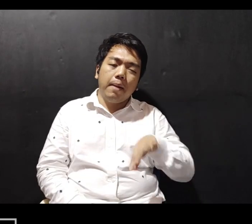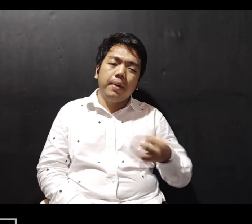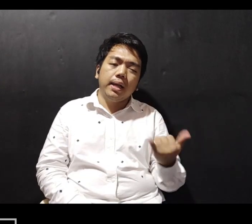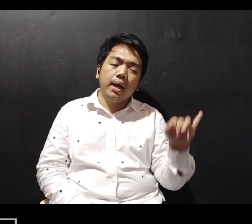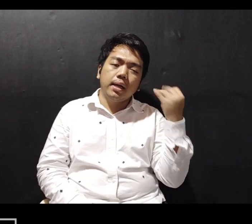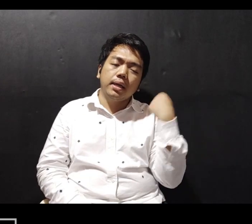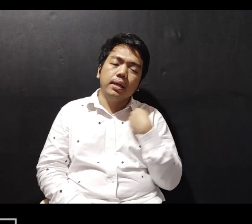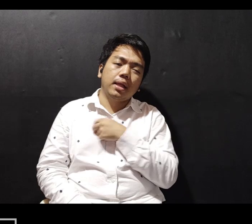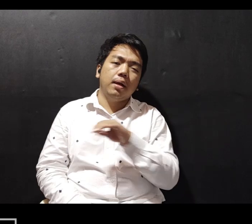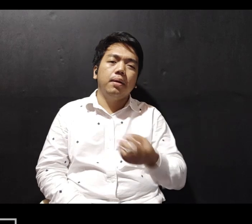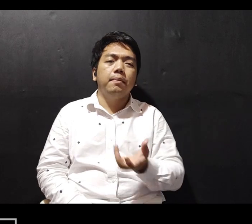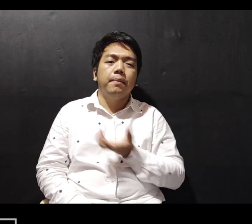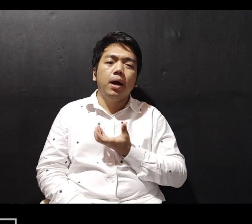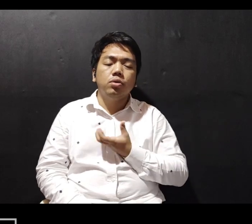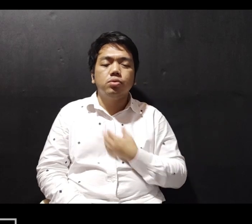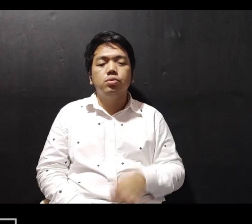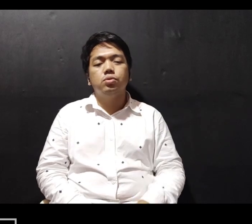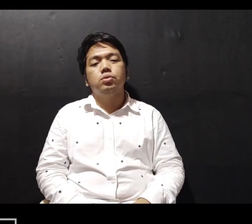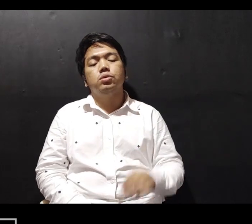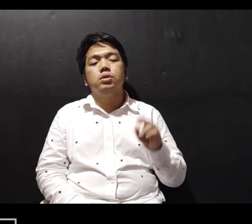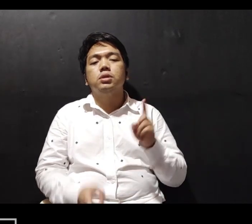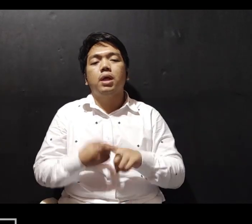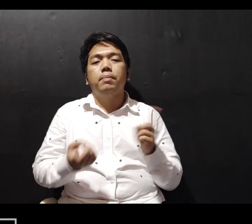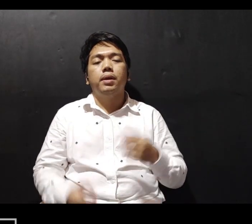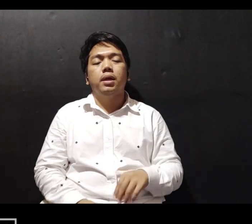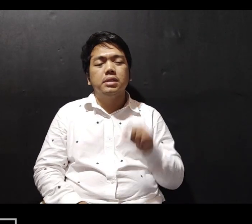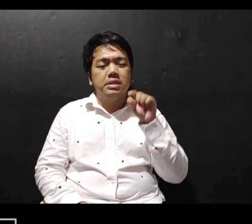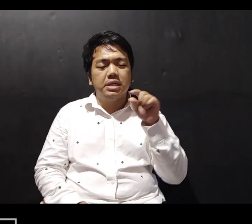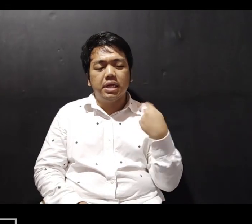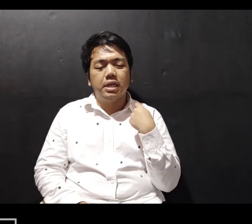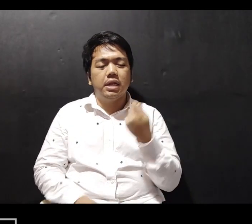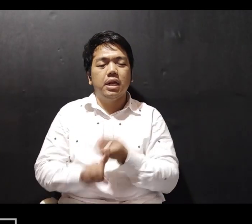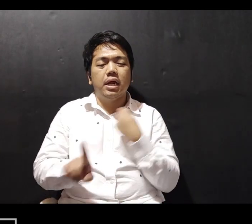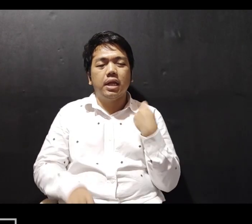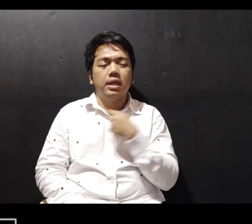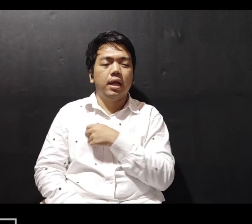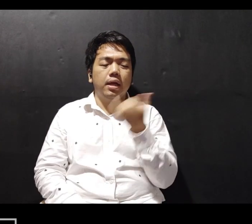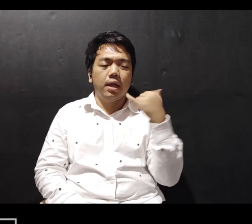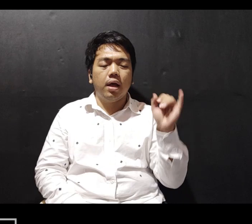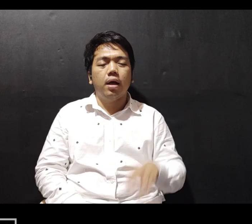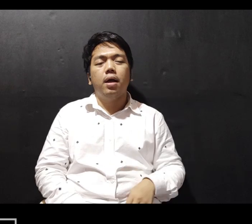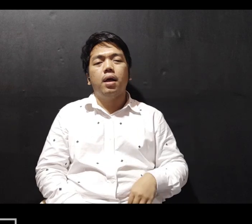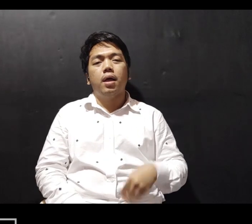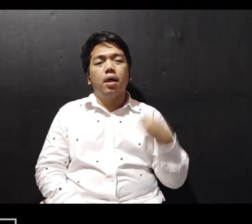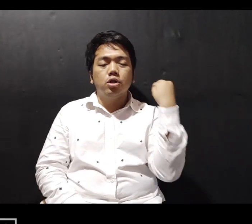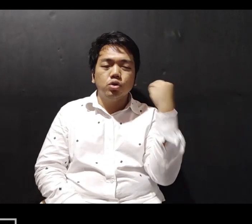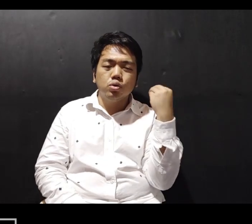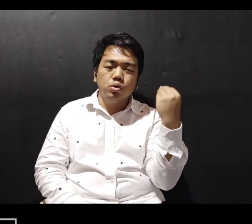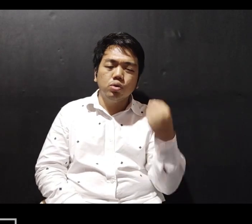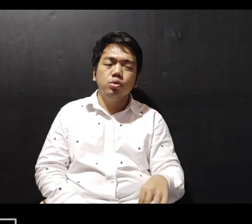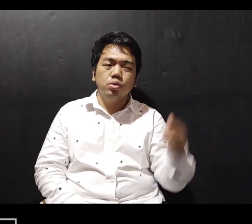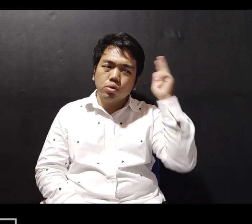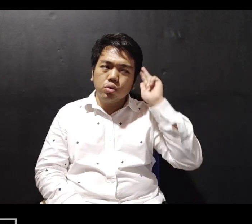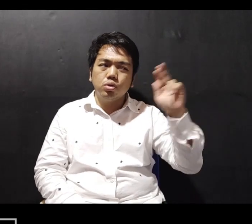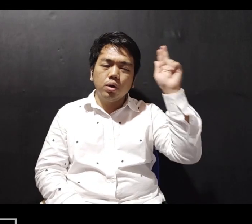yang mempunyai kemampuan atau rindu melakukan waiting on God. Karena waiting on God adalah menantikan